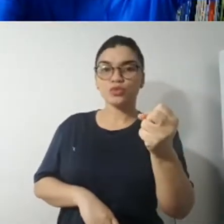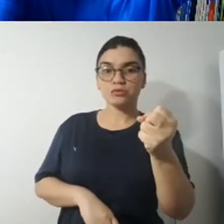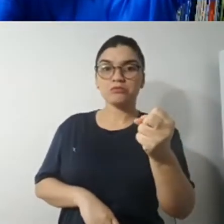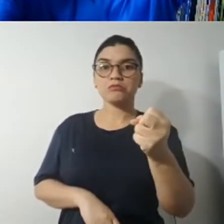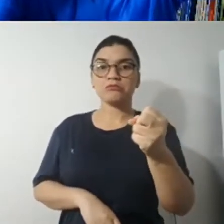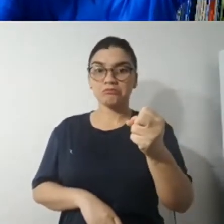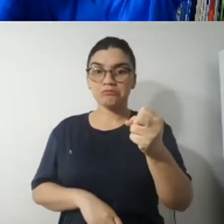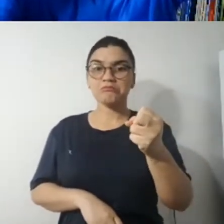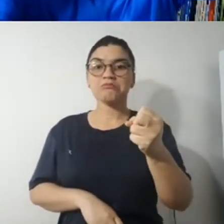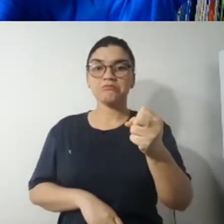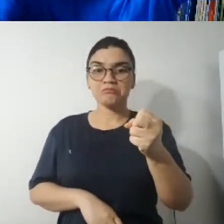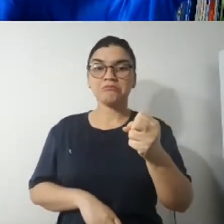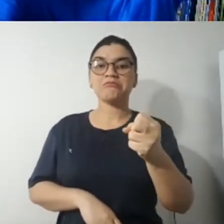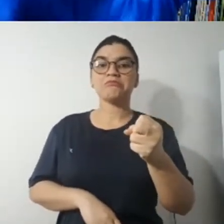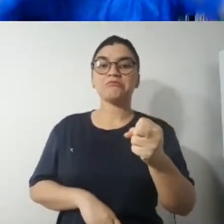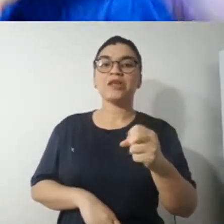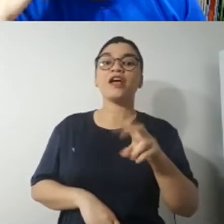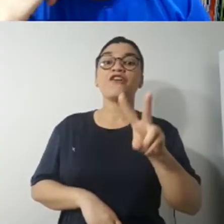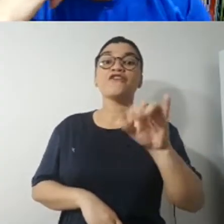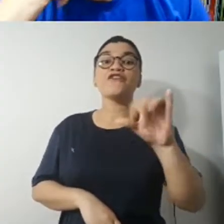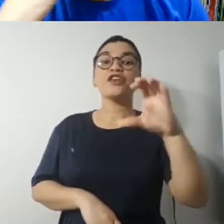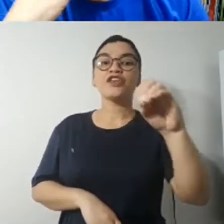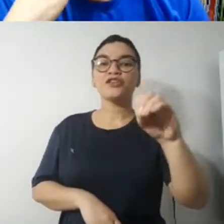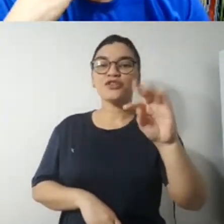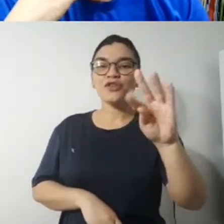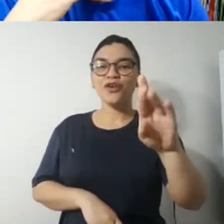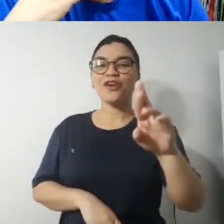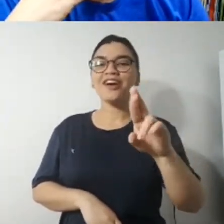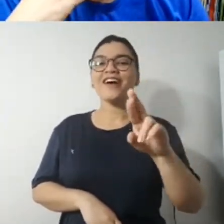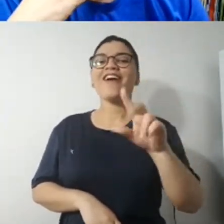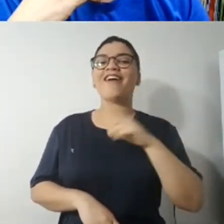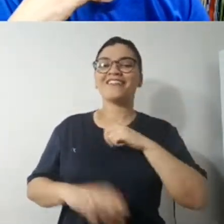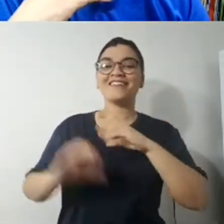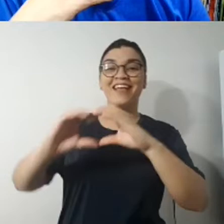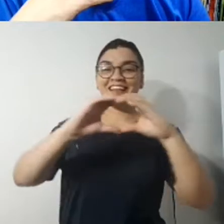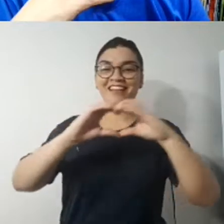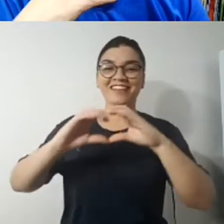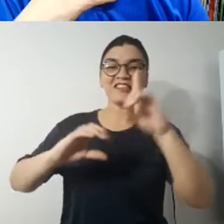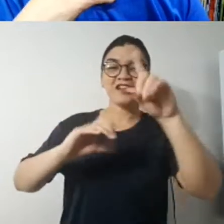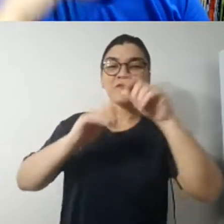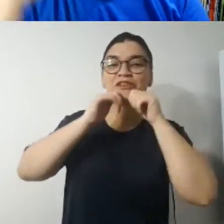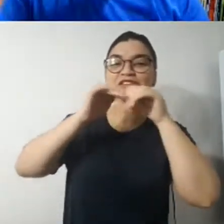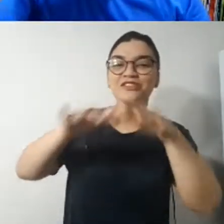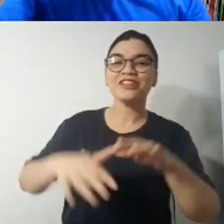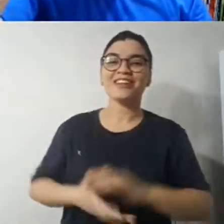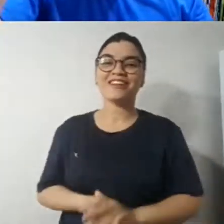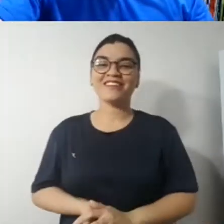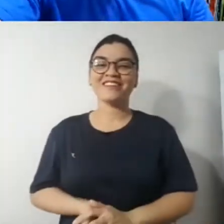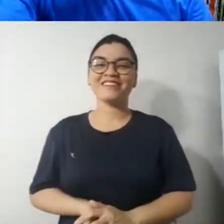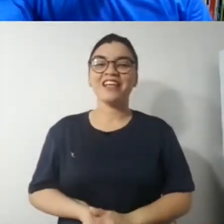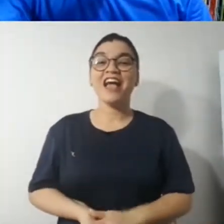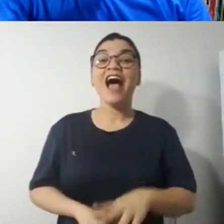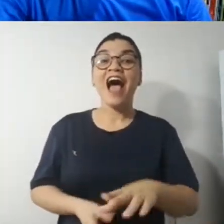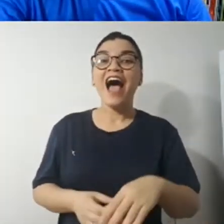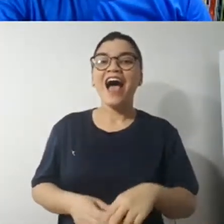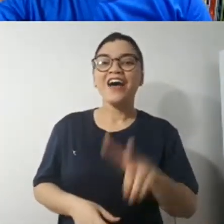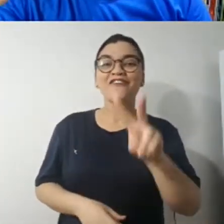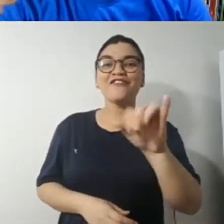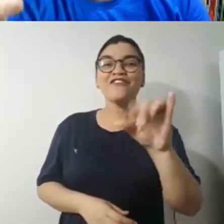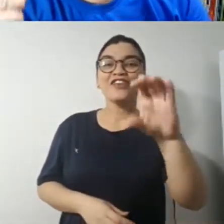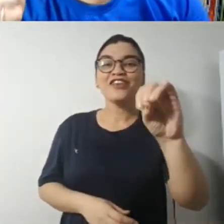abençoe sua vida, Vitor. Deus esteja cuidando de você. Vou experimentar, olha aí, Vitor. Já ganhei um cliente aí,